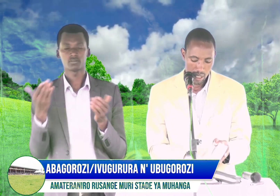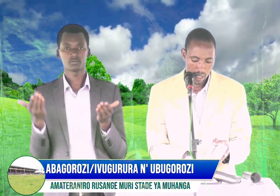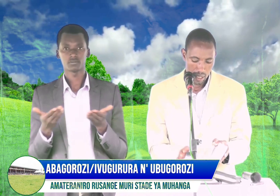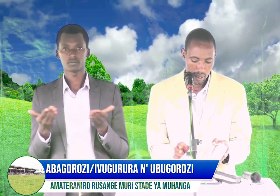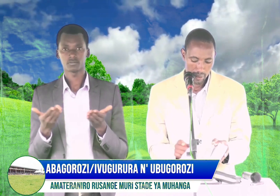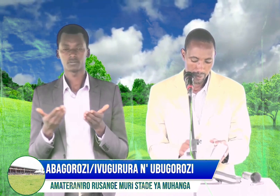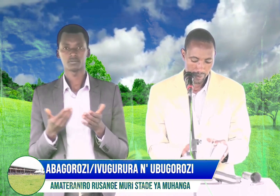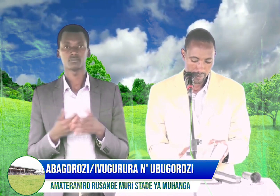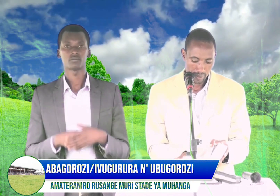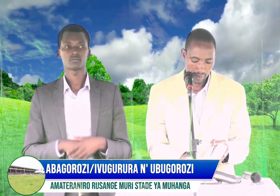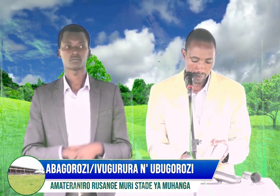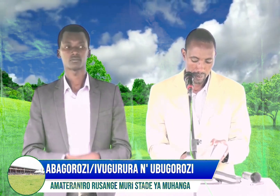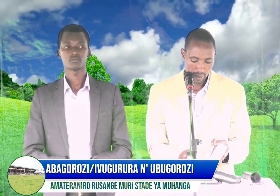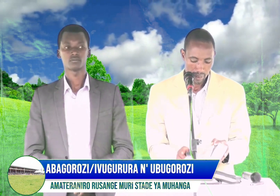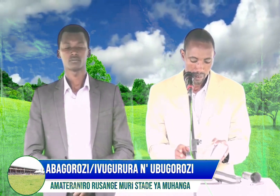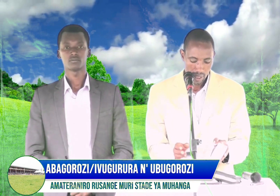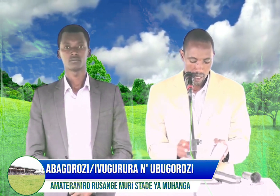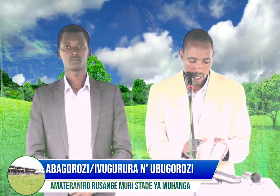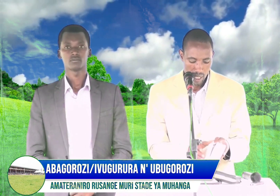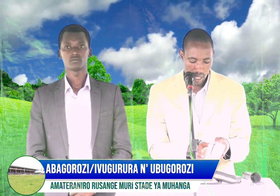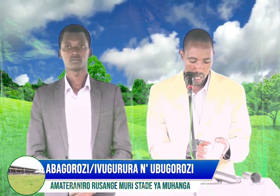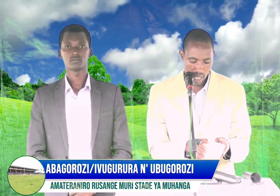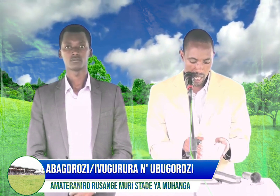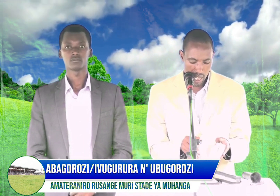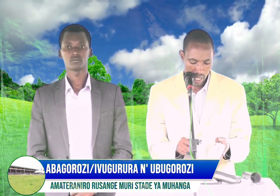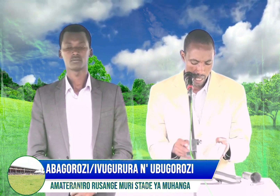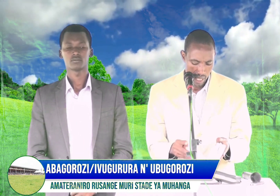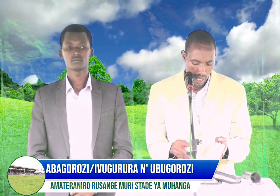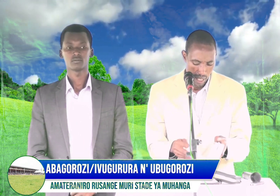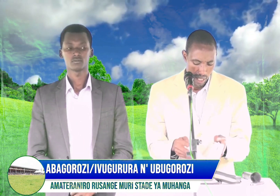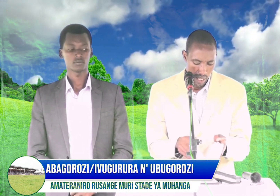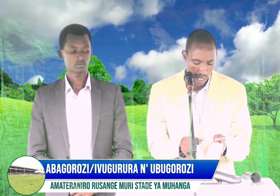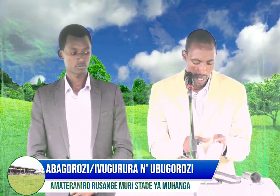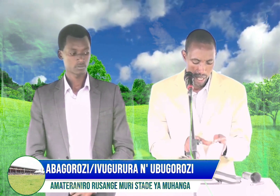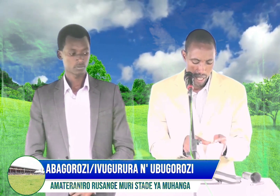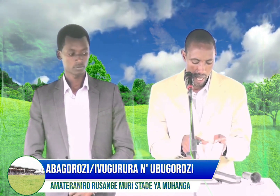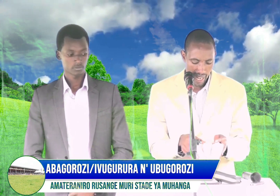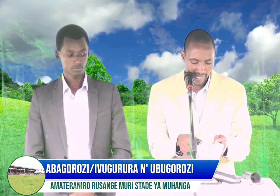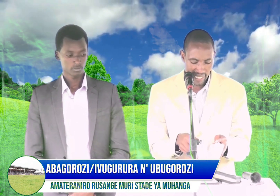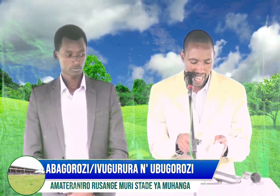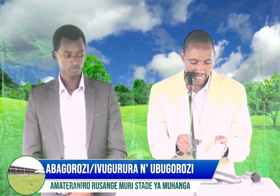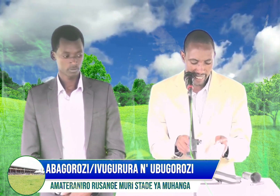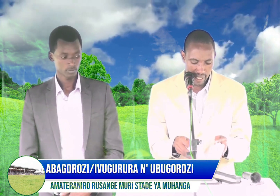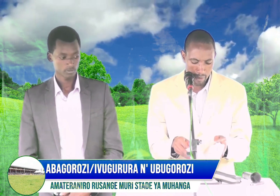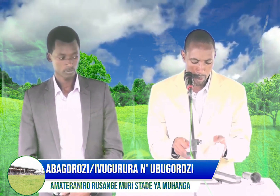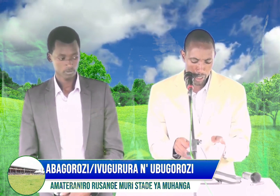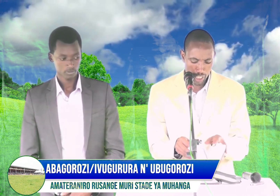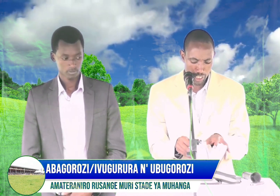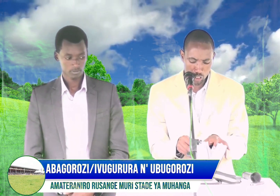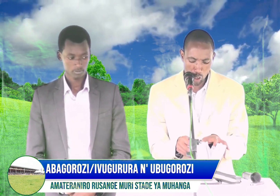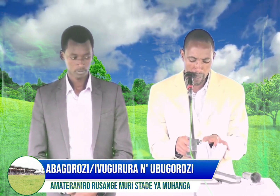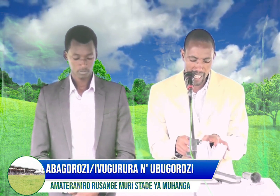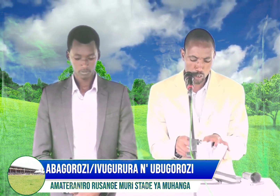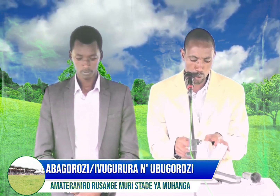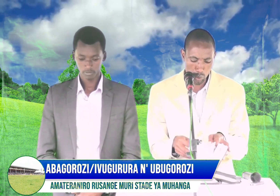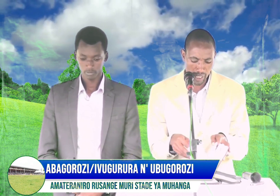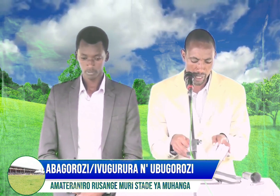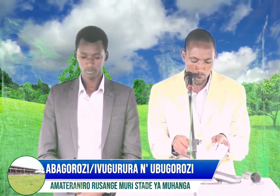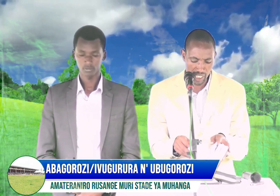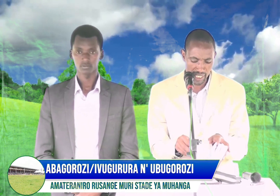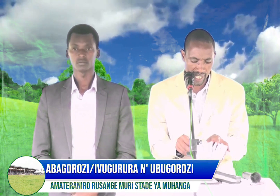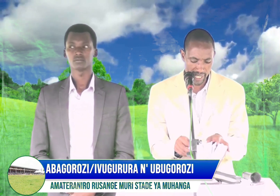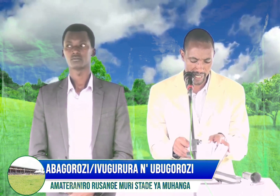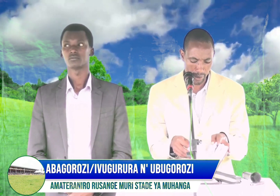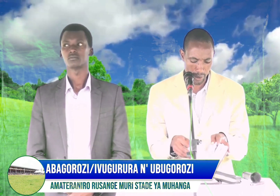e aragira hati mu bukristo bwacu